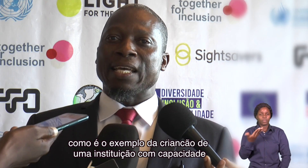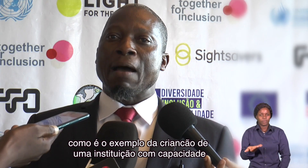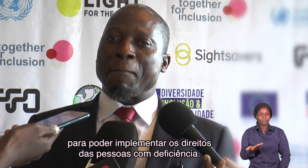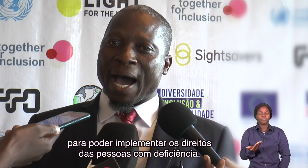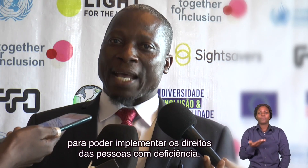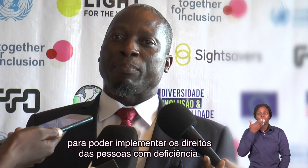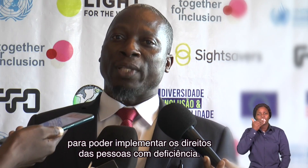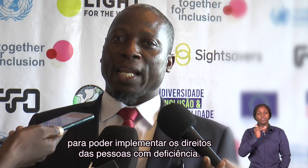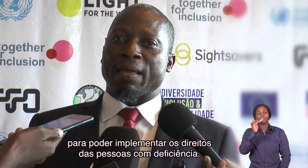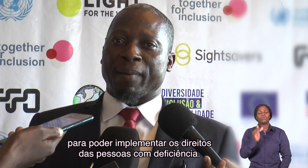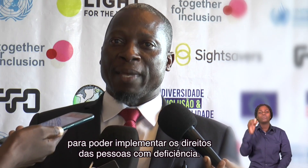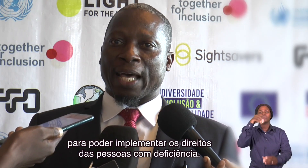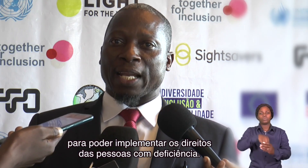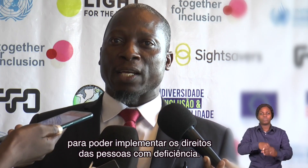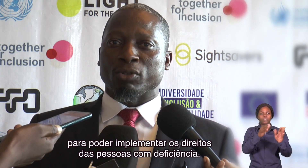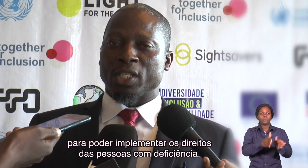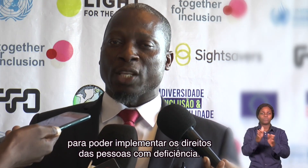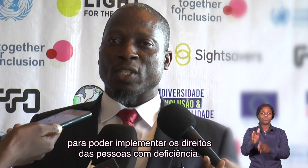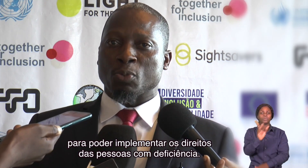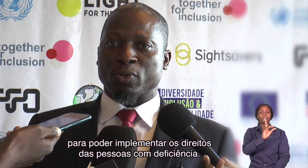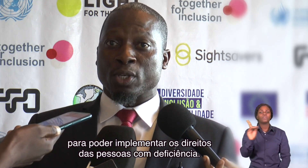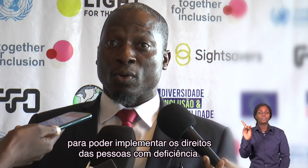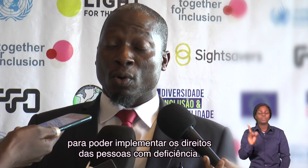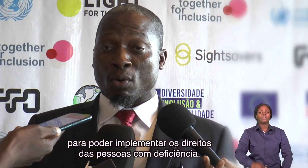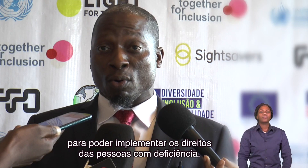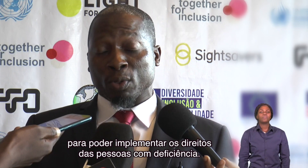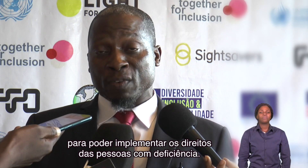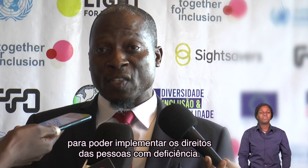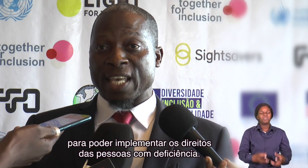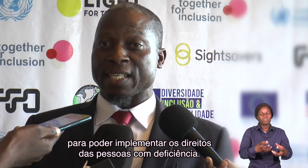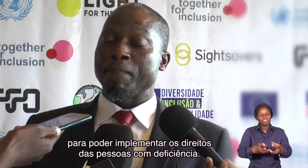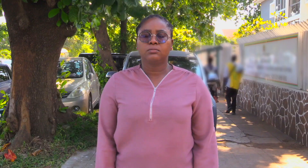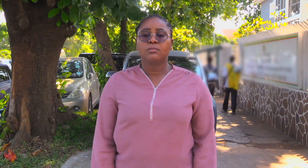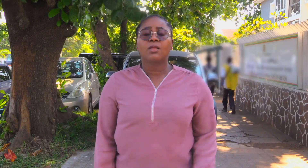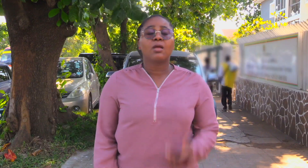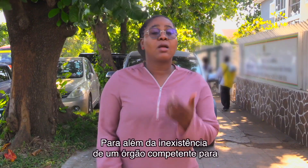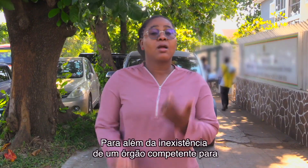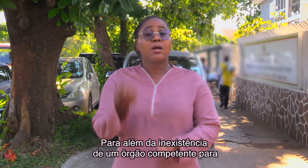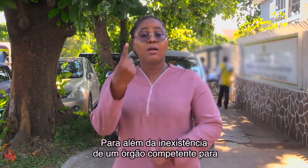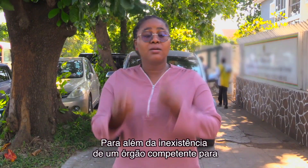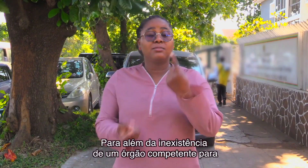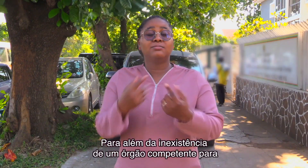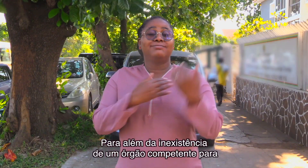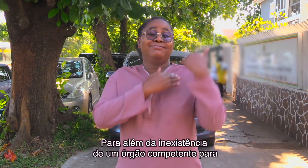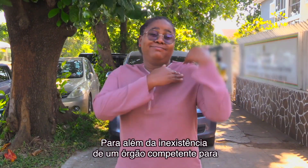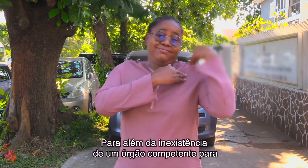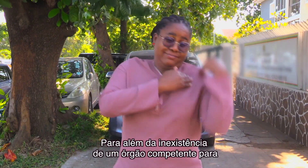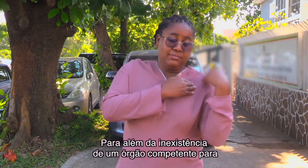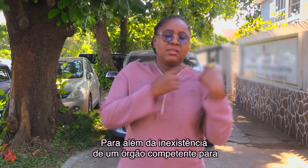para poder implementar os direitos das pessoas com deficiência. Para além da inexistência de